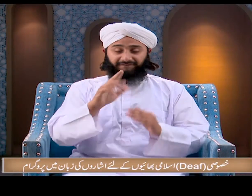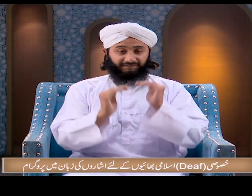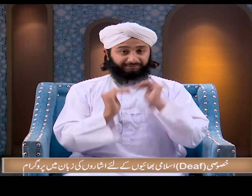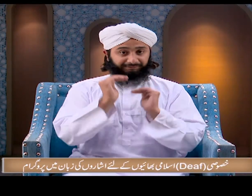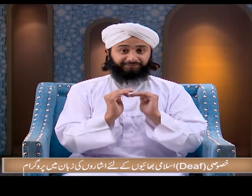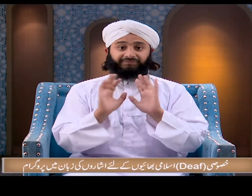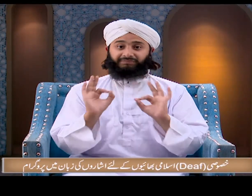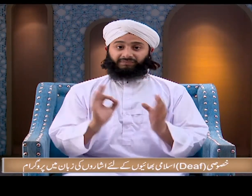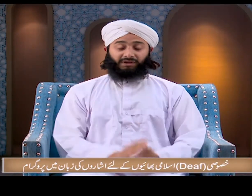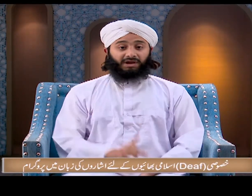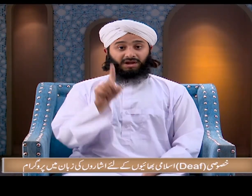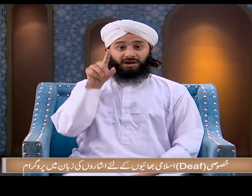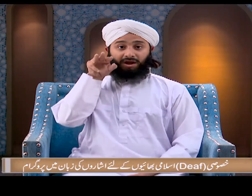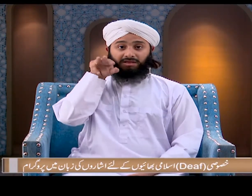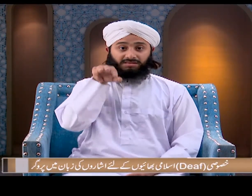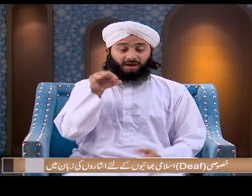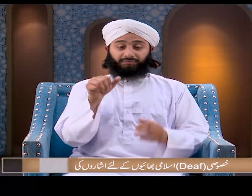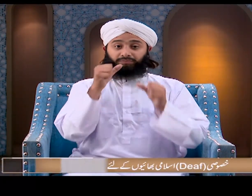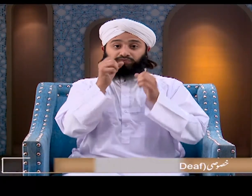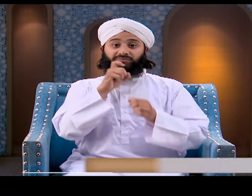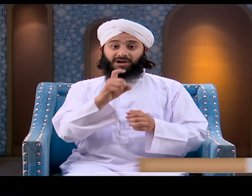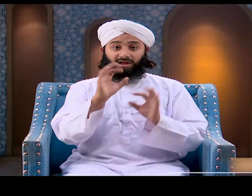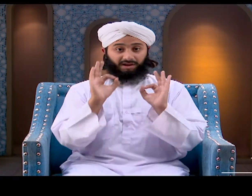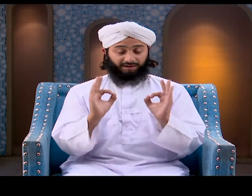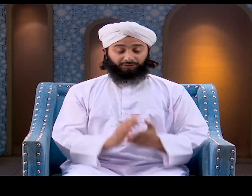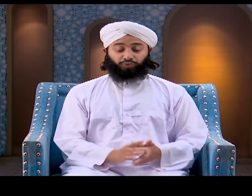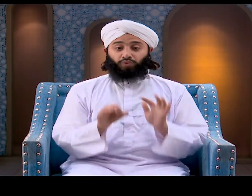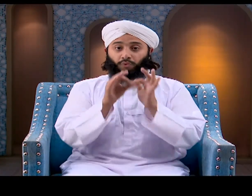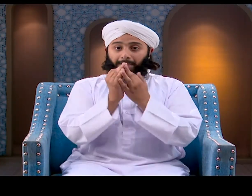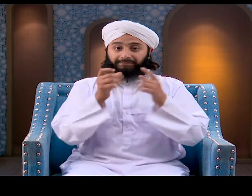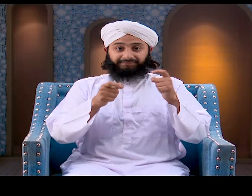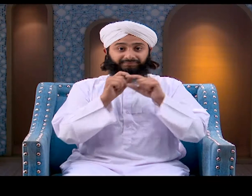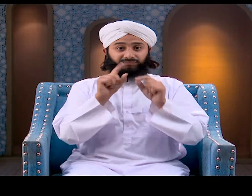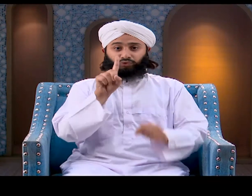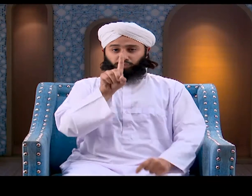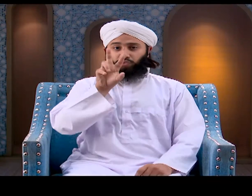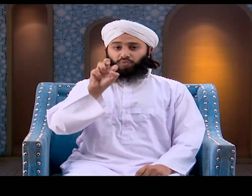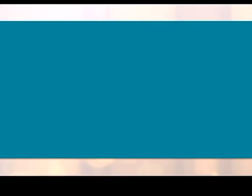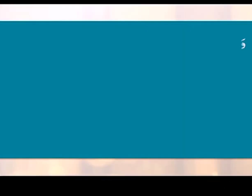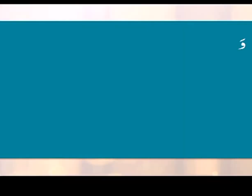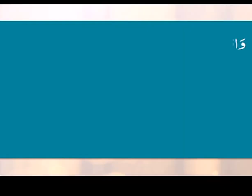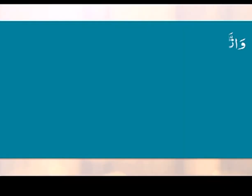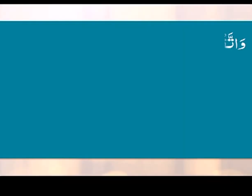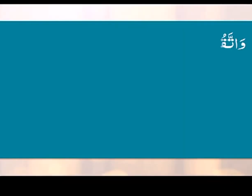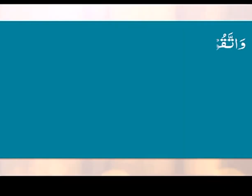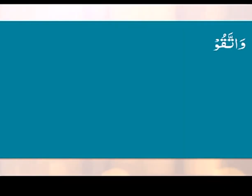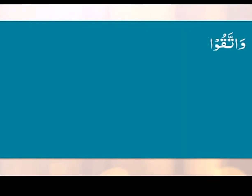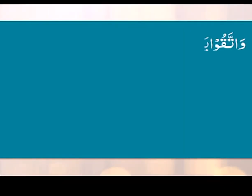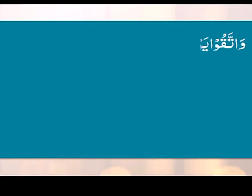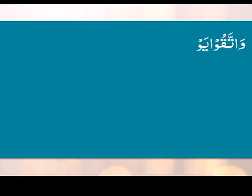1000 احکام میں سے ایک حکم وہ ہے جو سورہ بقرہ کی آیت نمبر 281 میں دیا گیا، وَاتَّقُوا